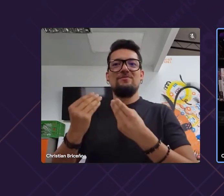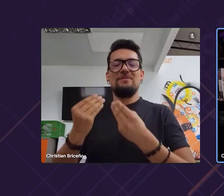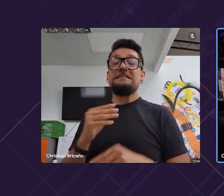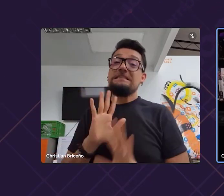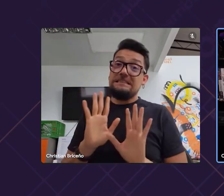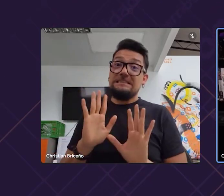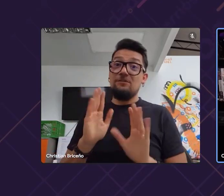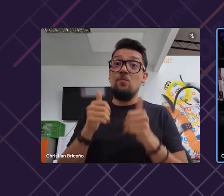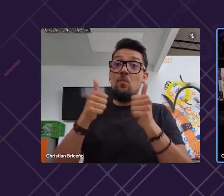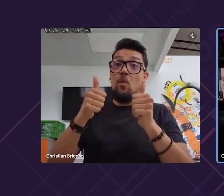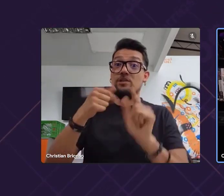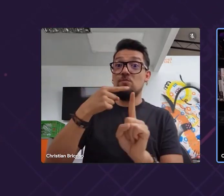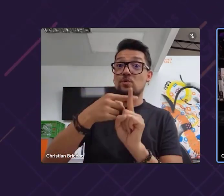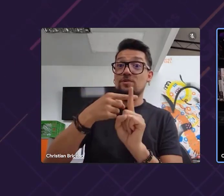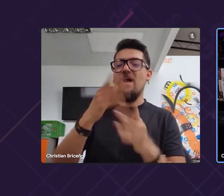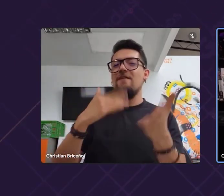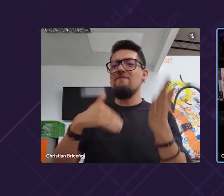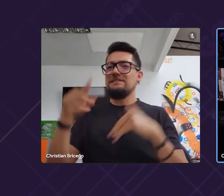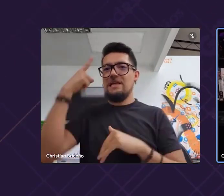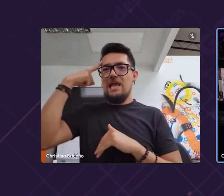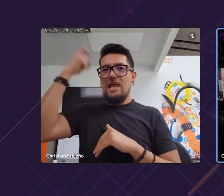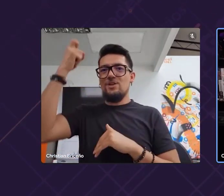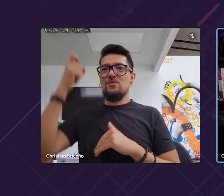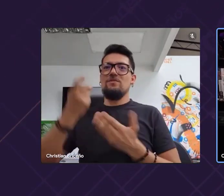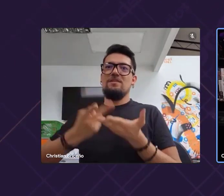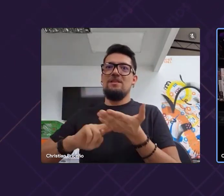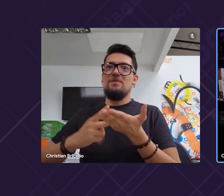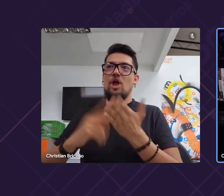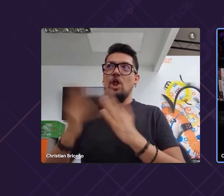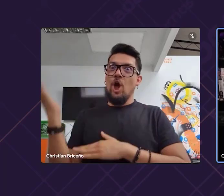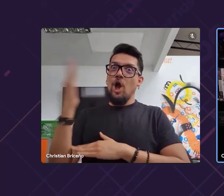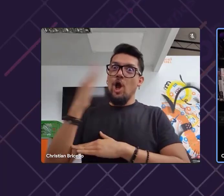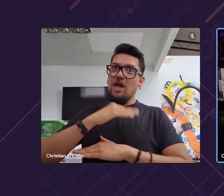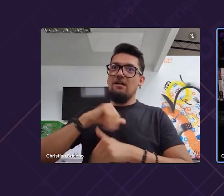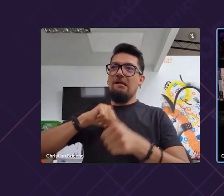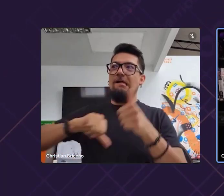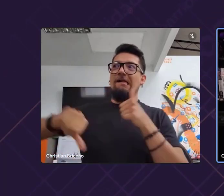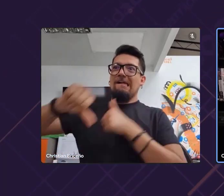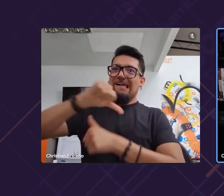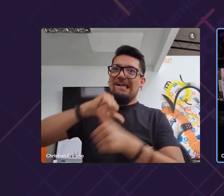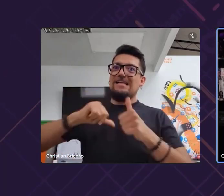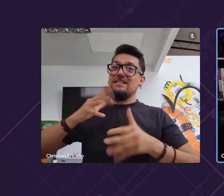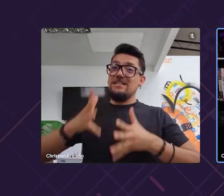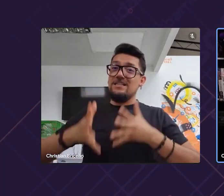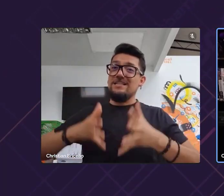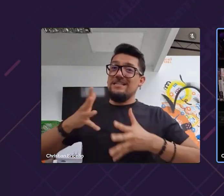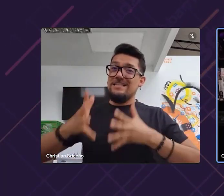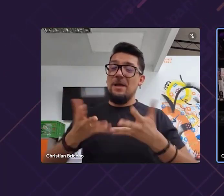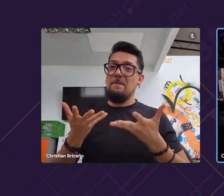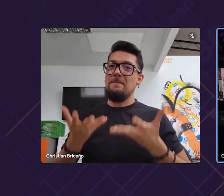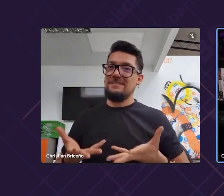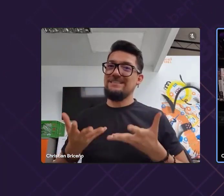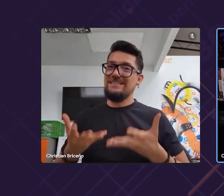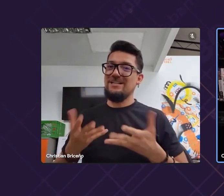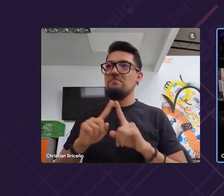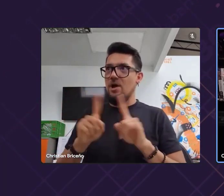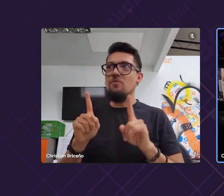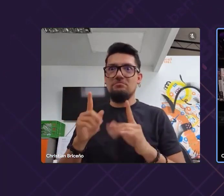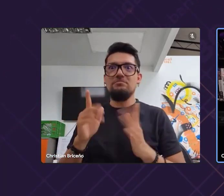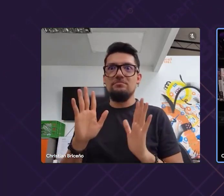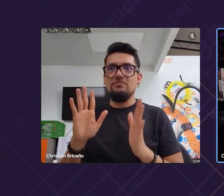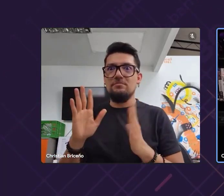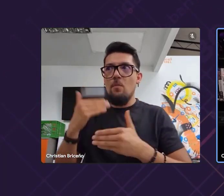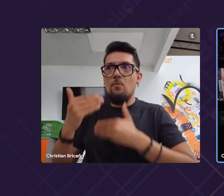algún tiempo, se hizo en Canal 13, pues obviamente se contó con el servicio de interpretación, aunque no es fácil, digamos que